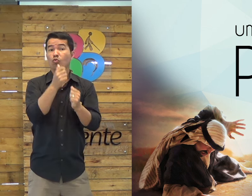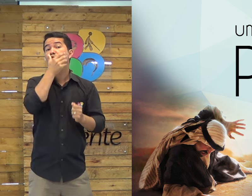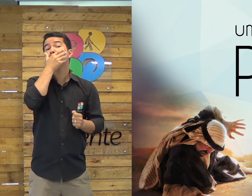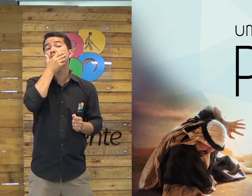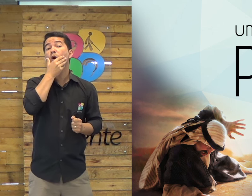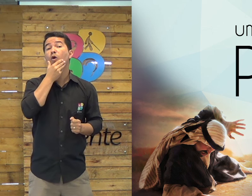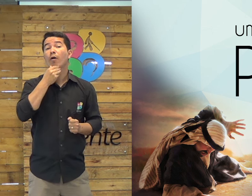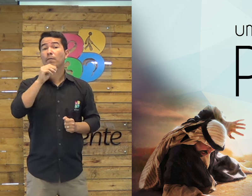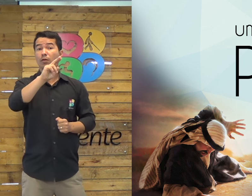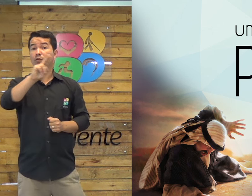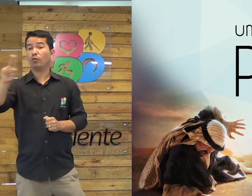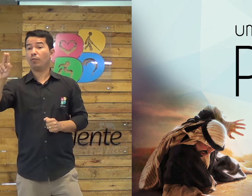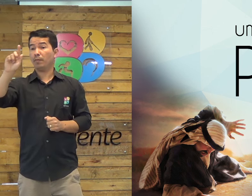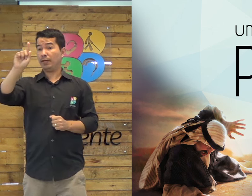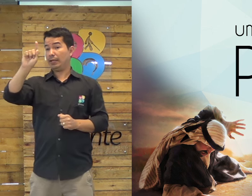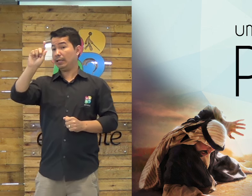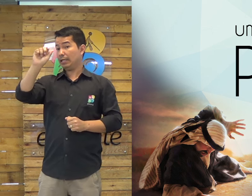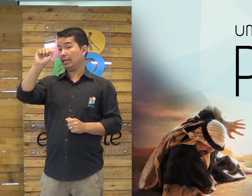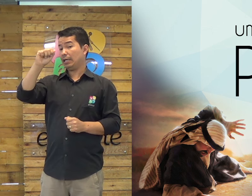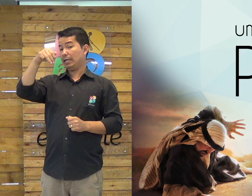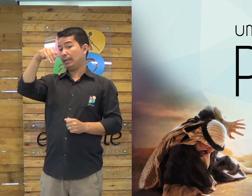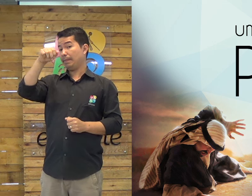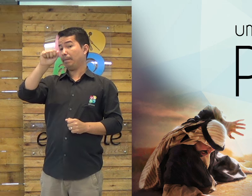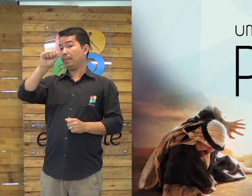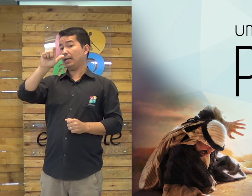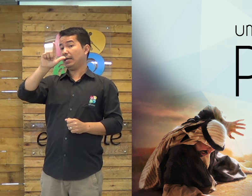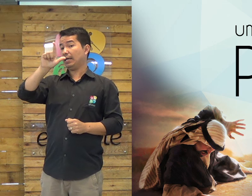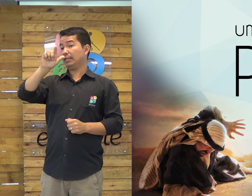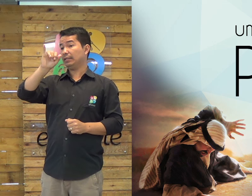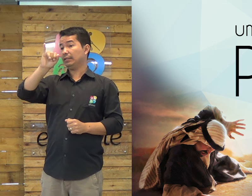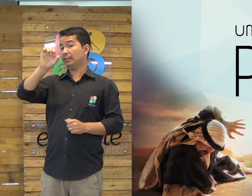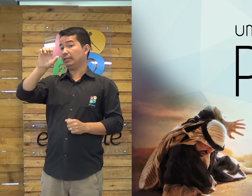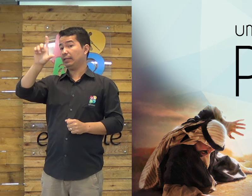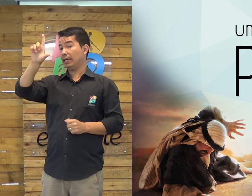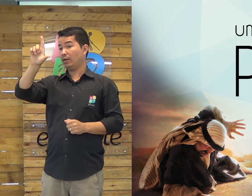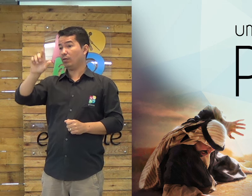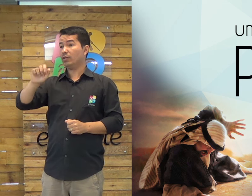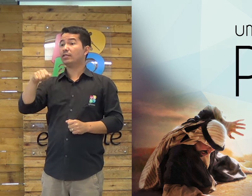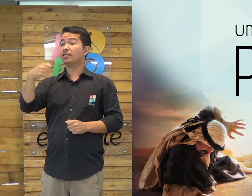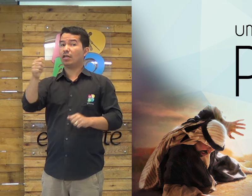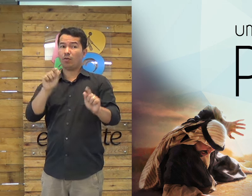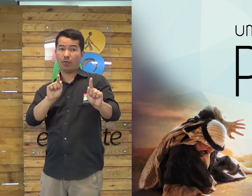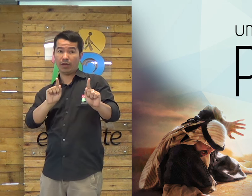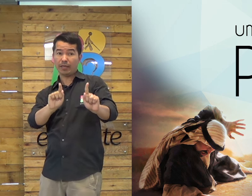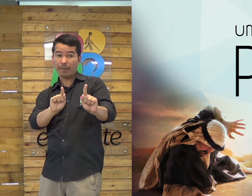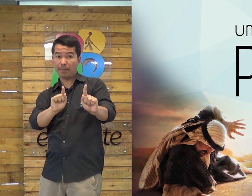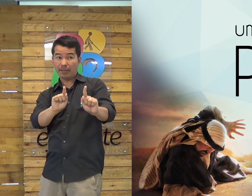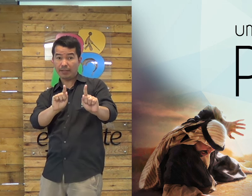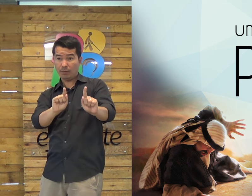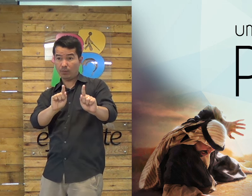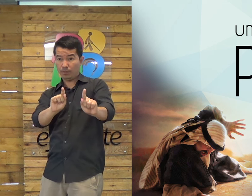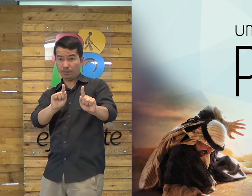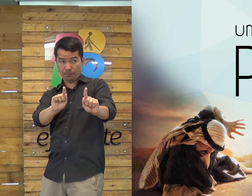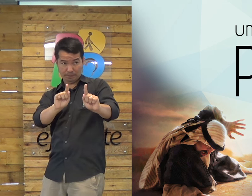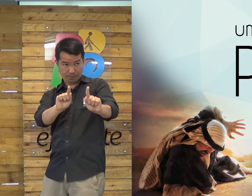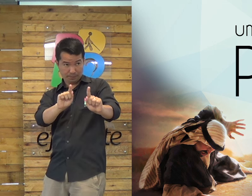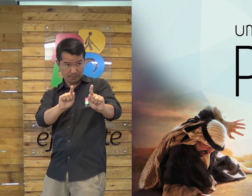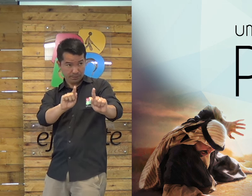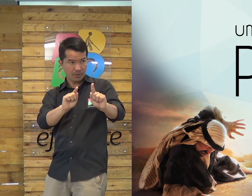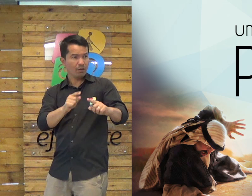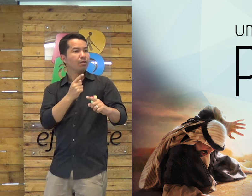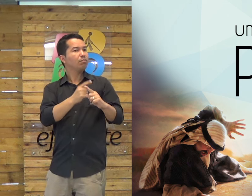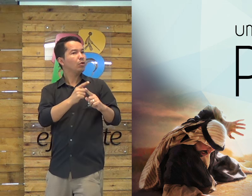vez mais. Ele andava com um homem chamado Gamaliel. O sinal dele é